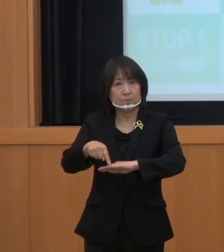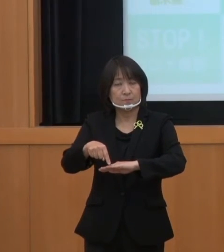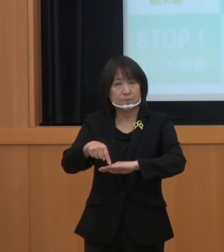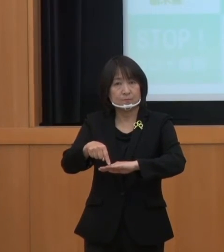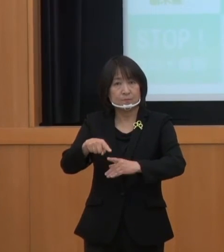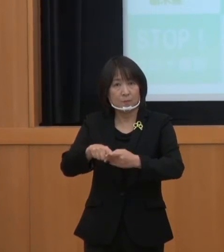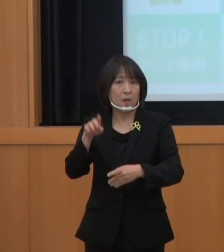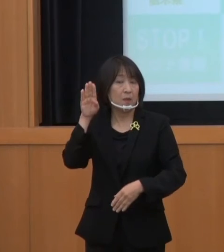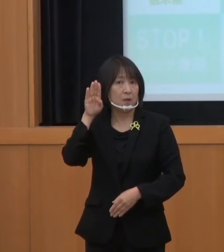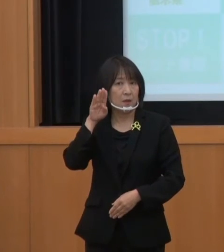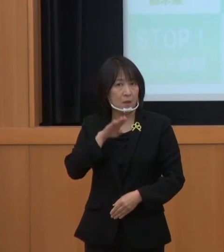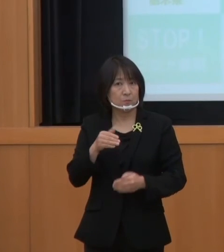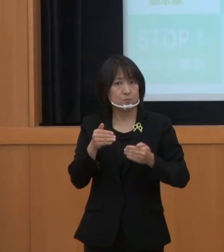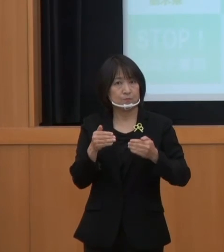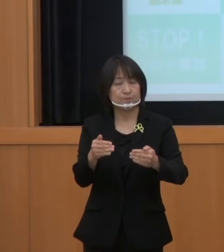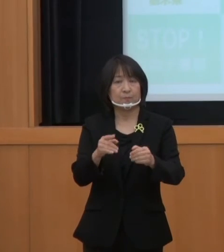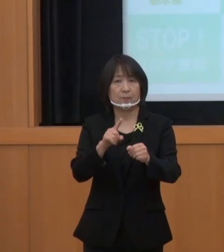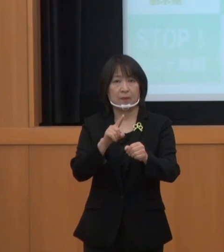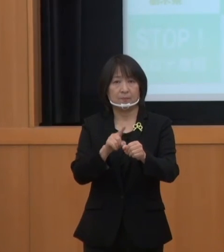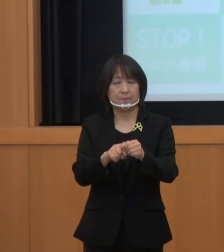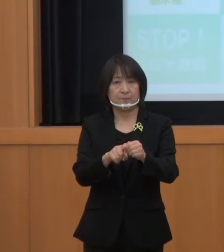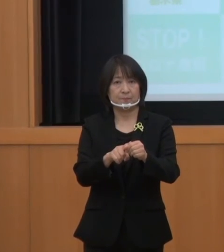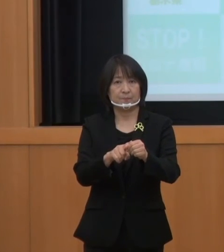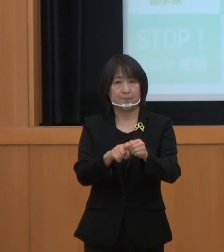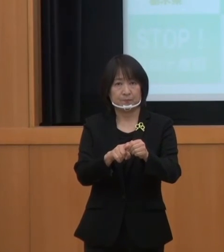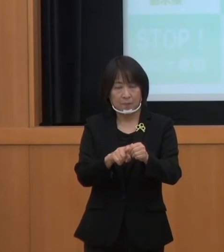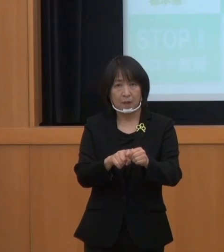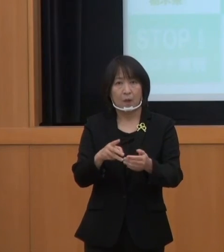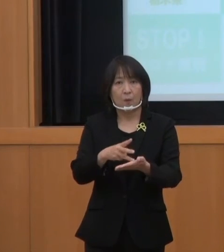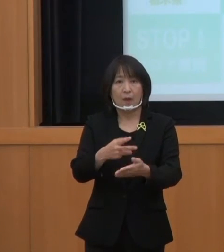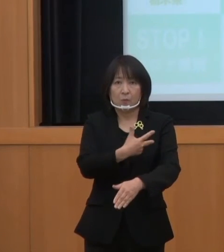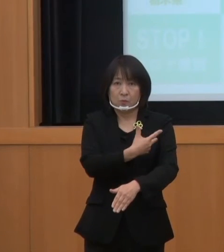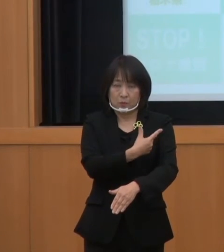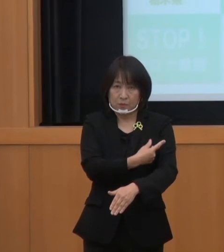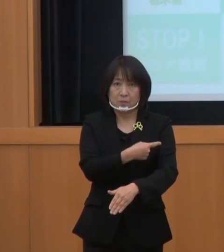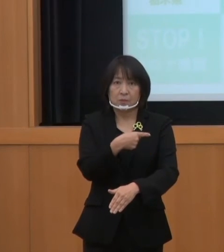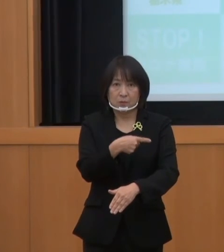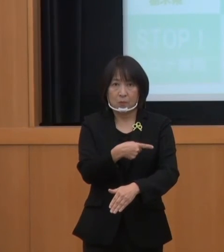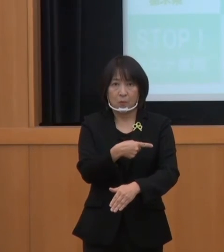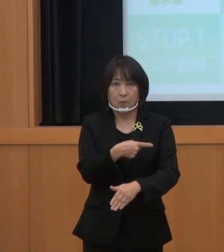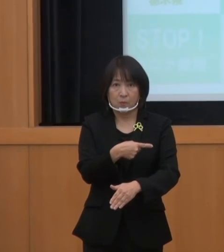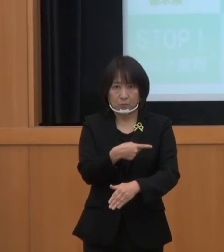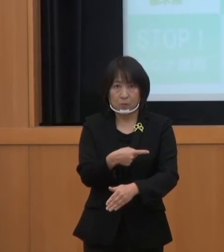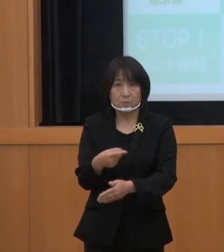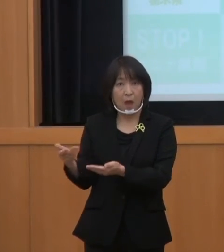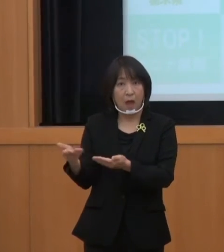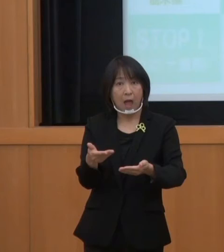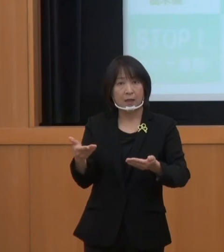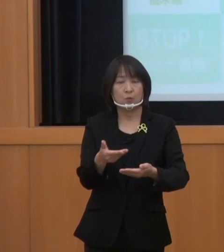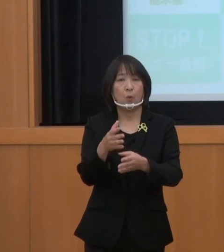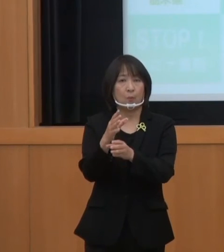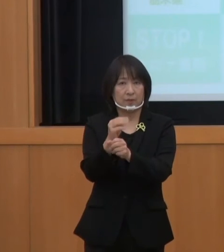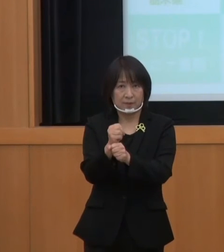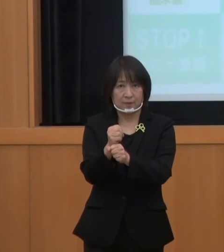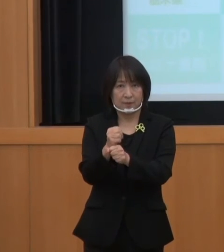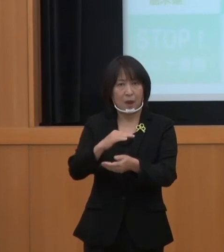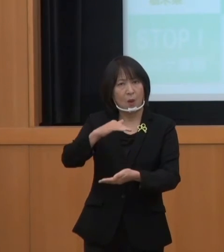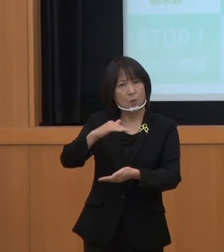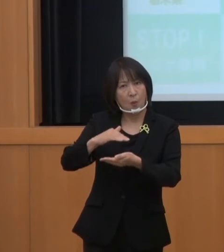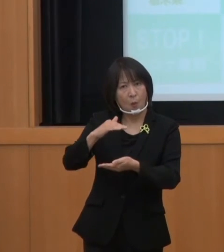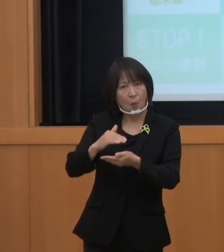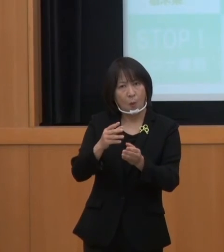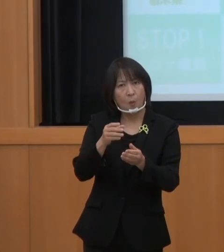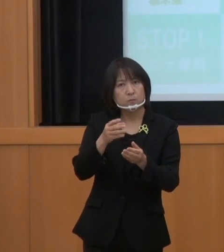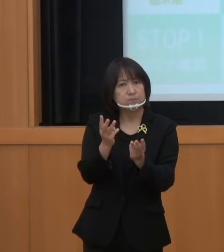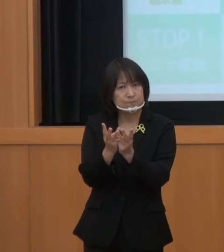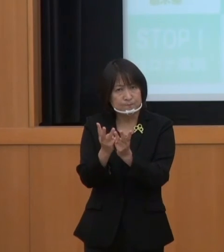計画的かつ円滑に推進するためには、ワクチンの具体的な配送日、量